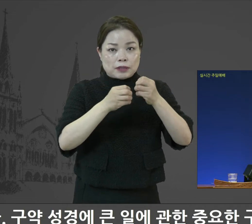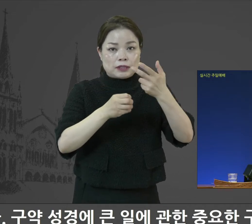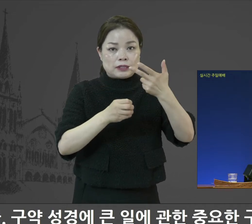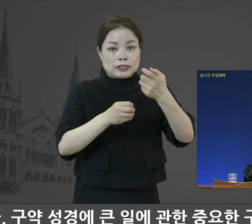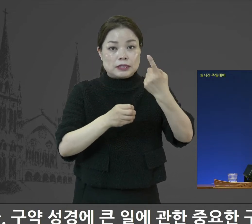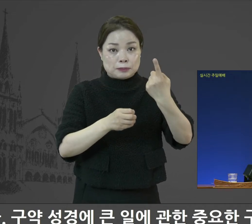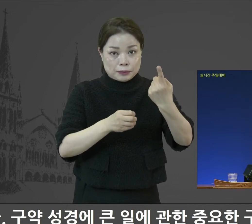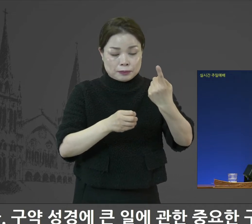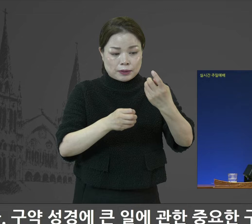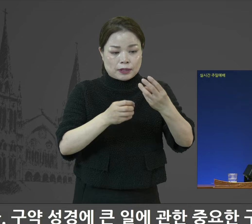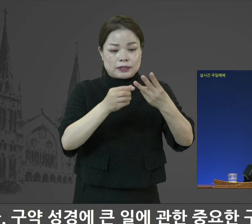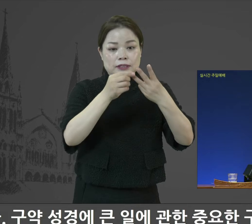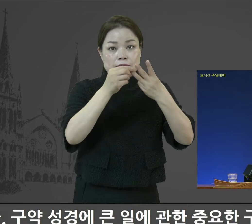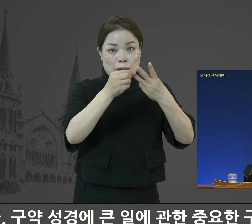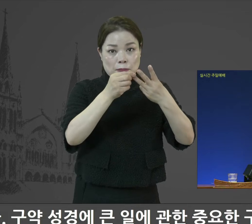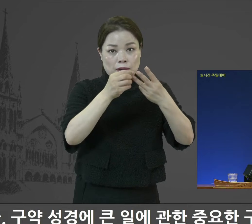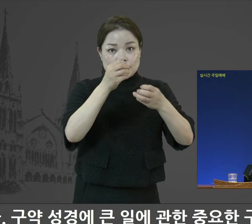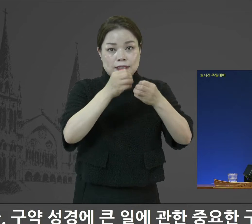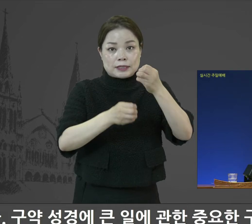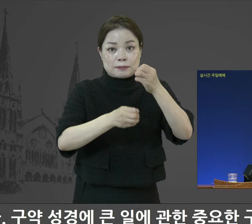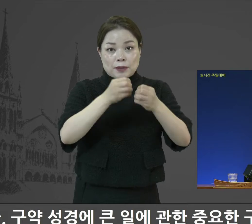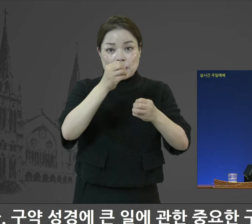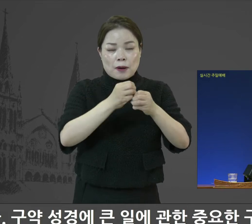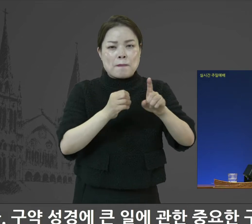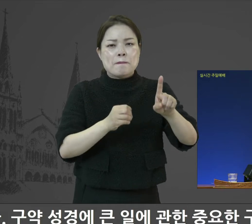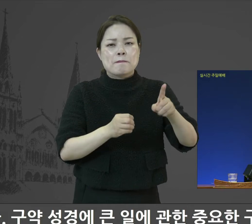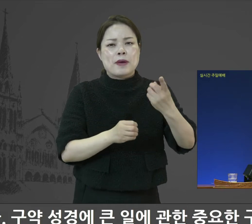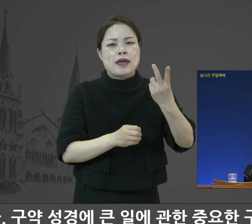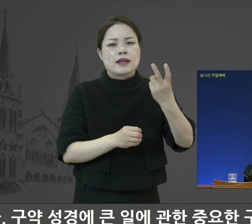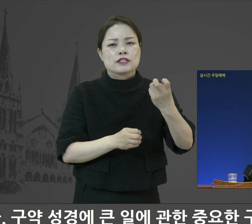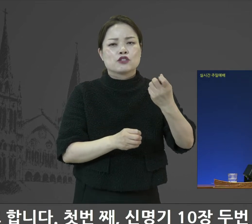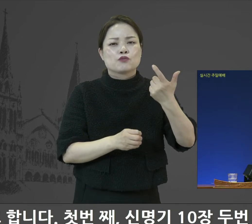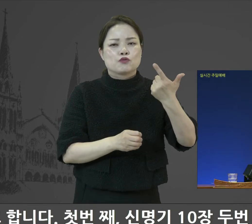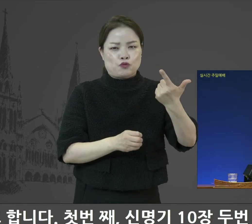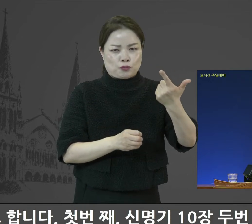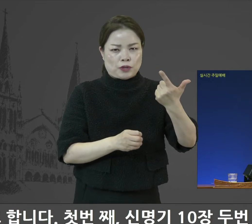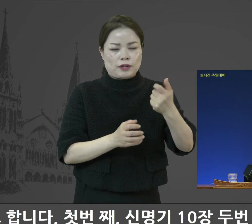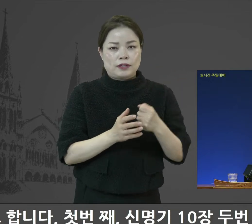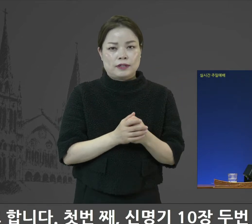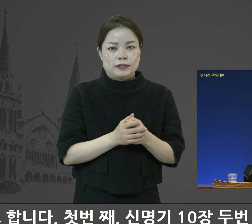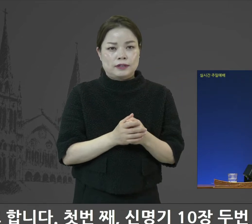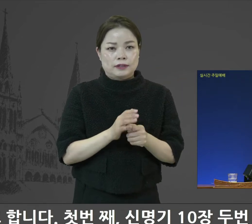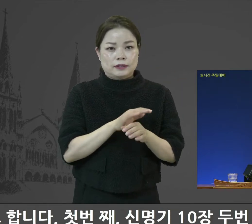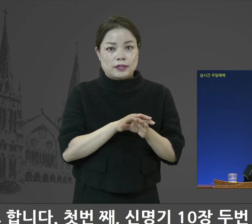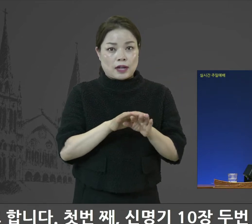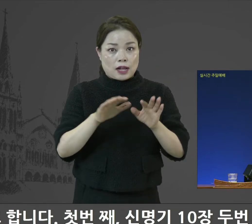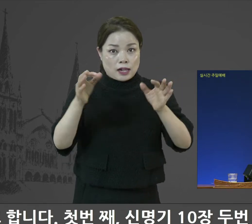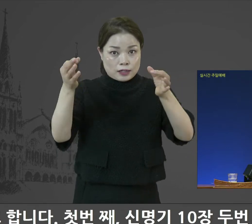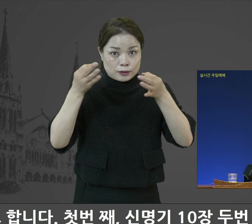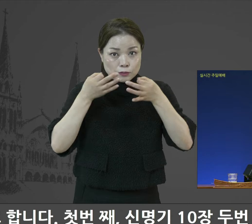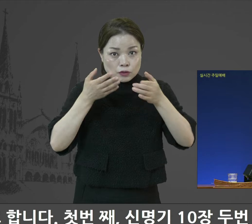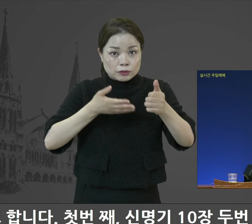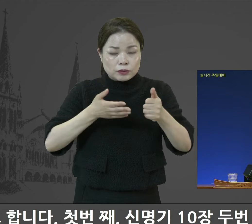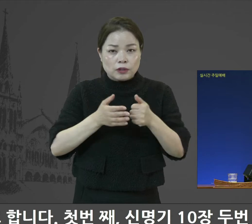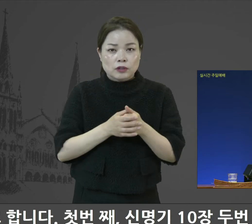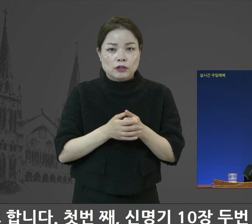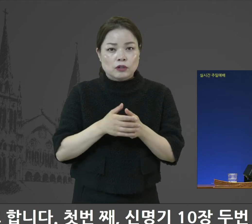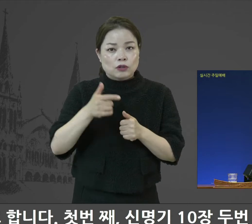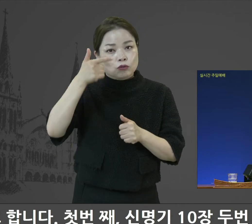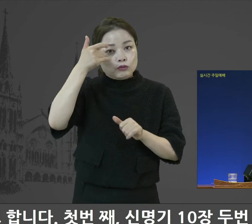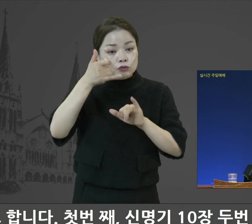71편입니다. 세 번째가 시편 126편입니다. 여기를 잘 들으셔야 됩니다.